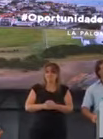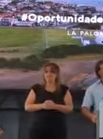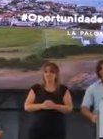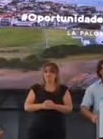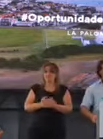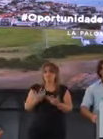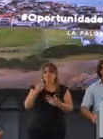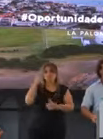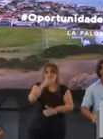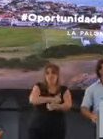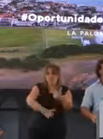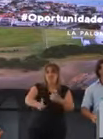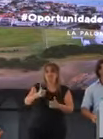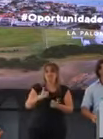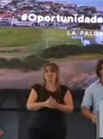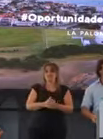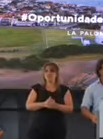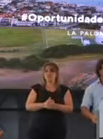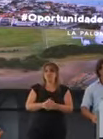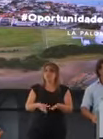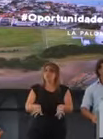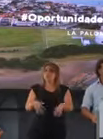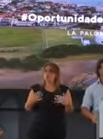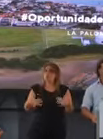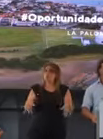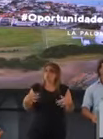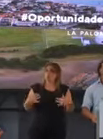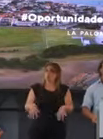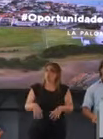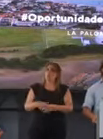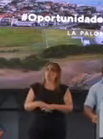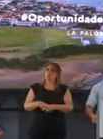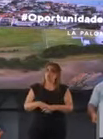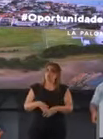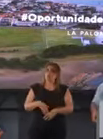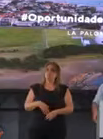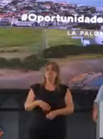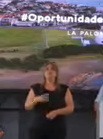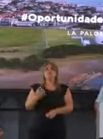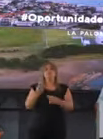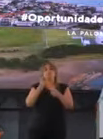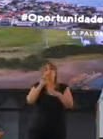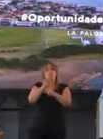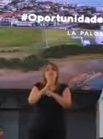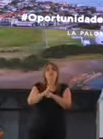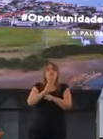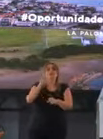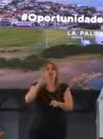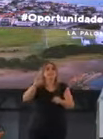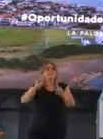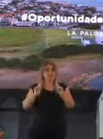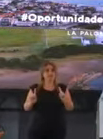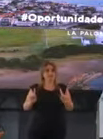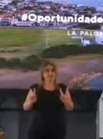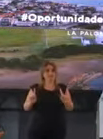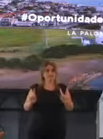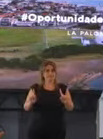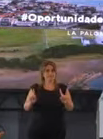de la alternancia es muy fuerte. Y hay que cuidarla, hay que respetarla.